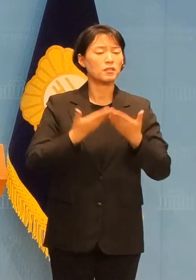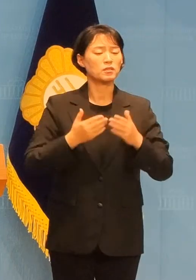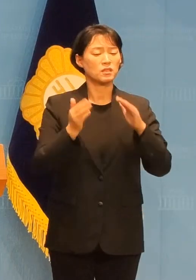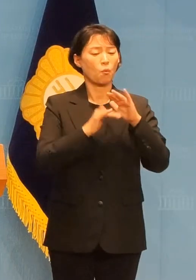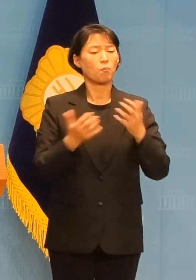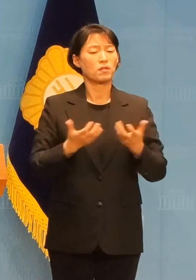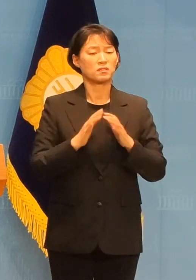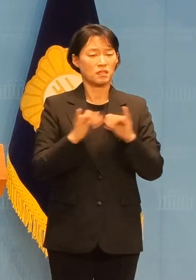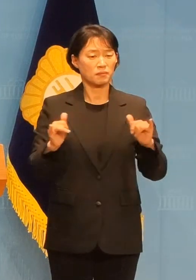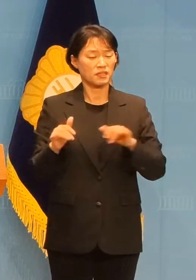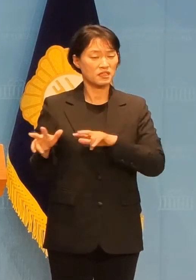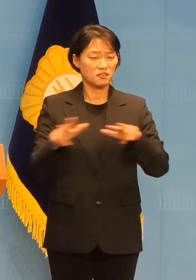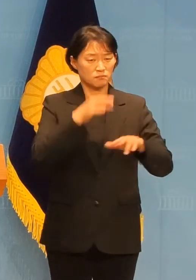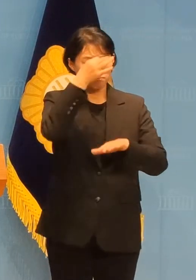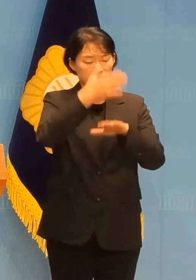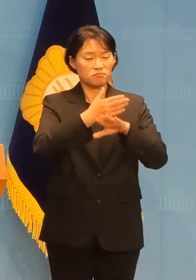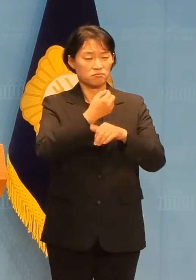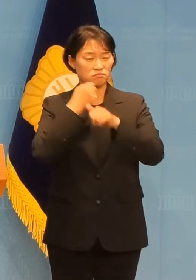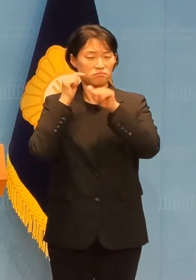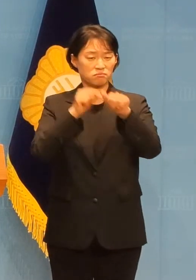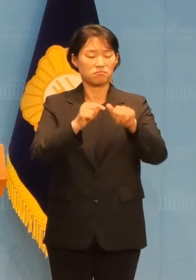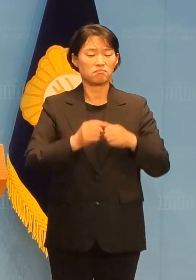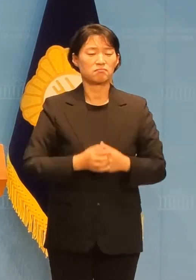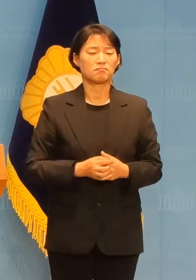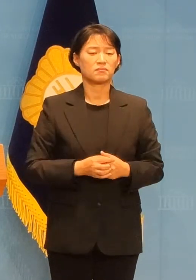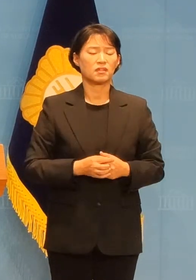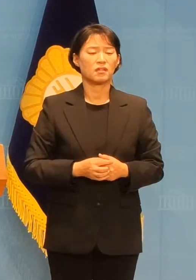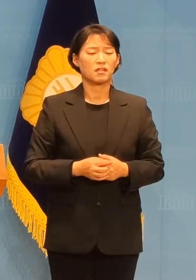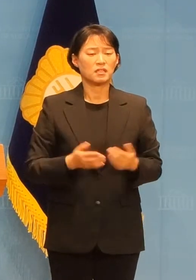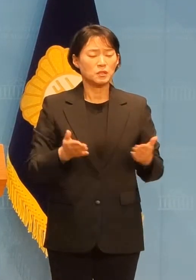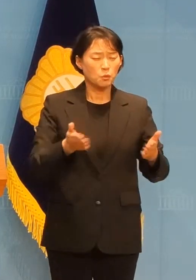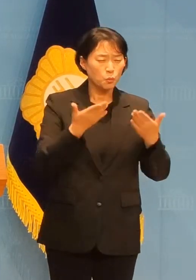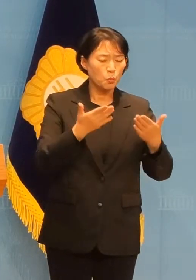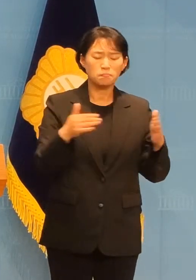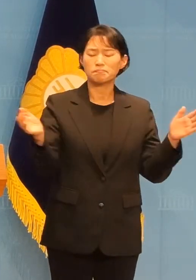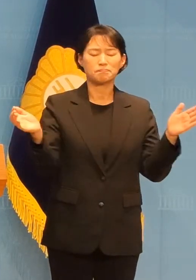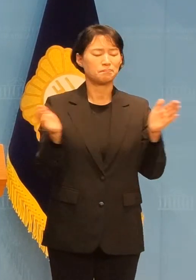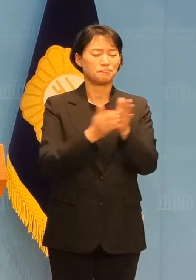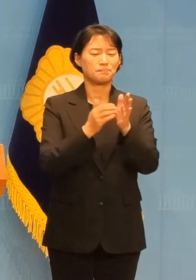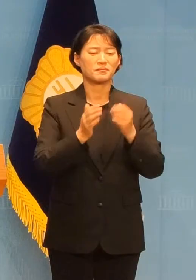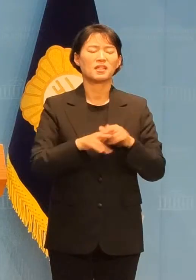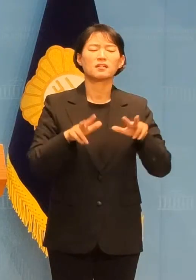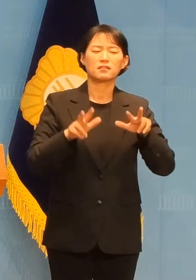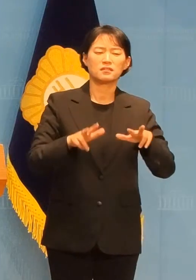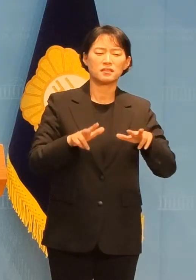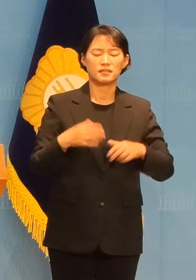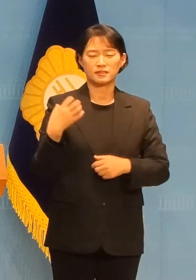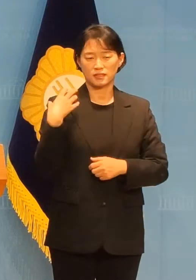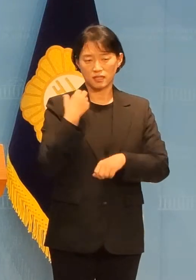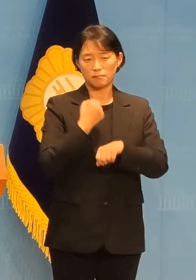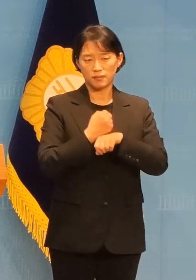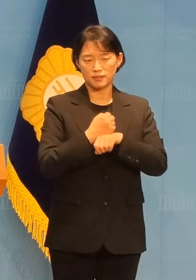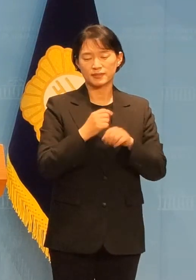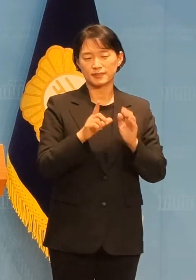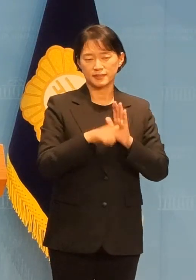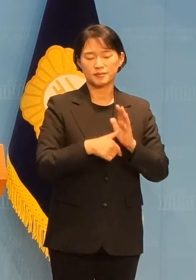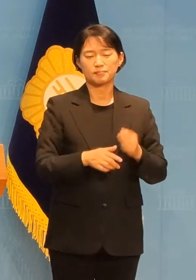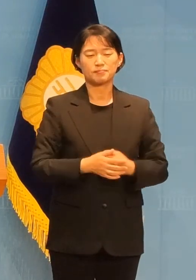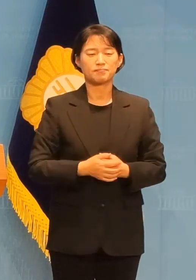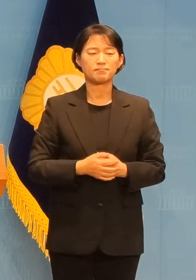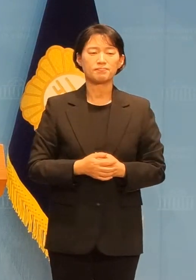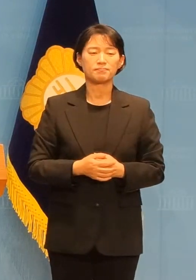공무원들에게 즉각 사과하십시오. 선동의 시간은 끝났습니다. 이제 책임질 시간입니다.